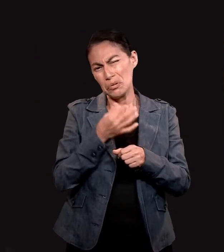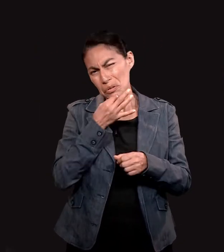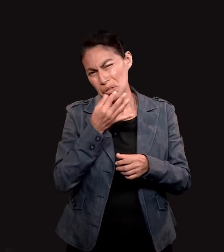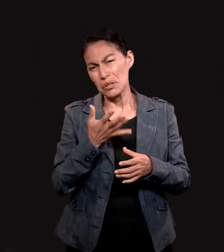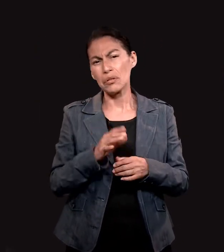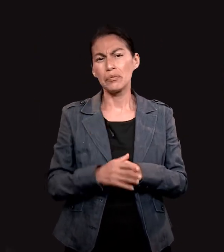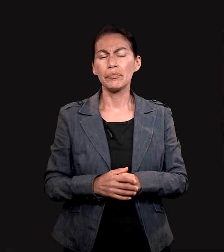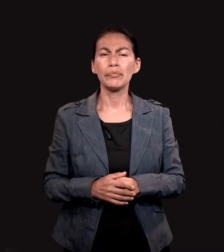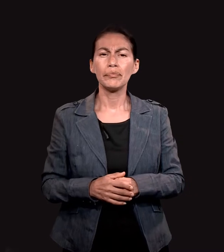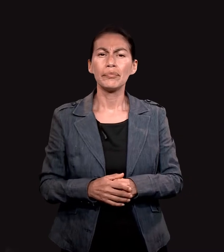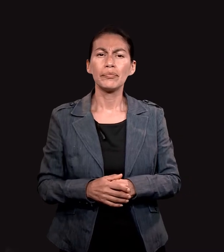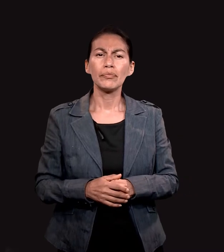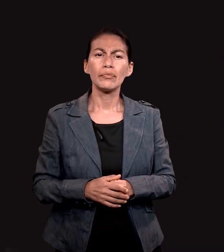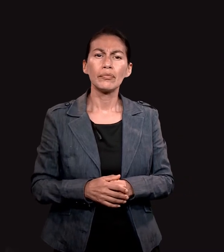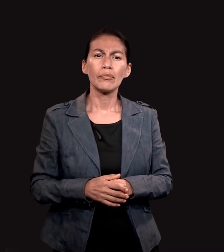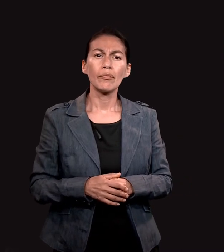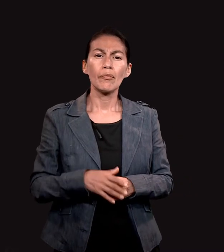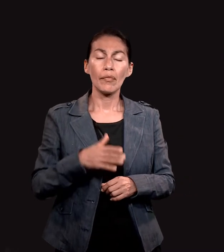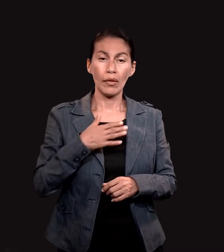acá casi dos años.